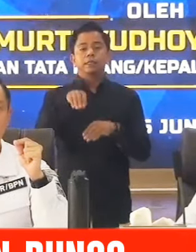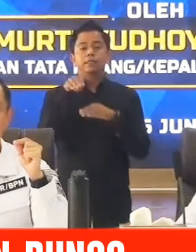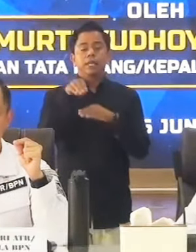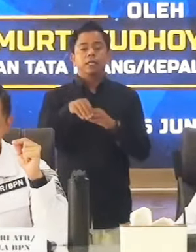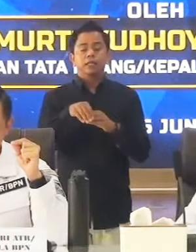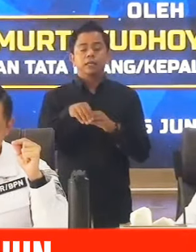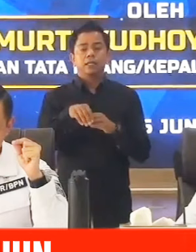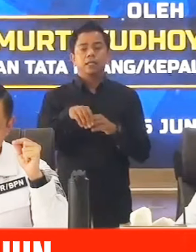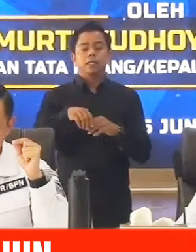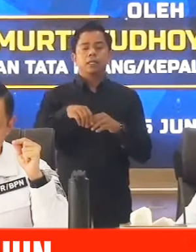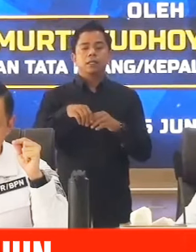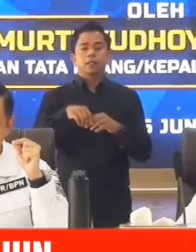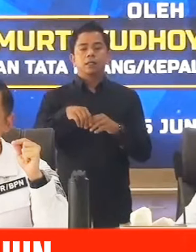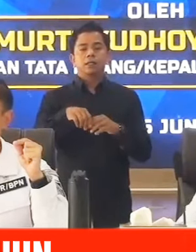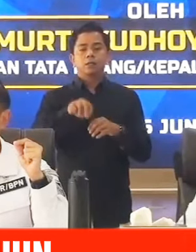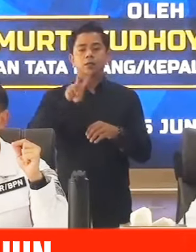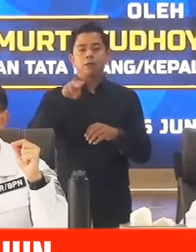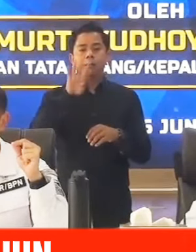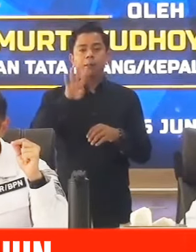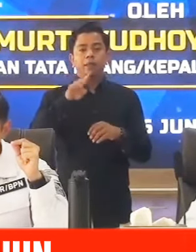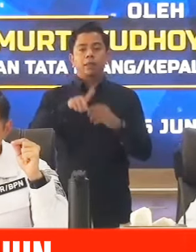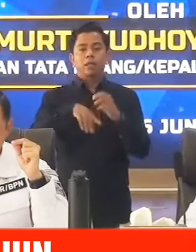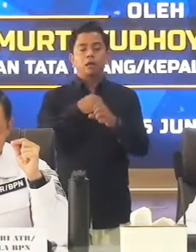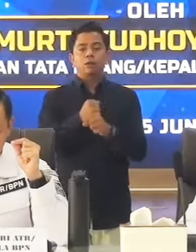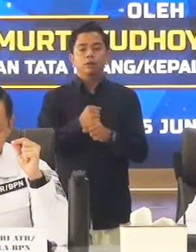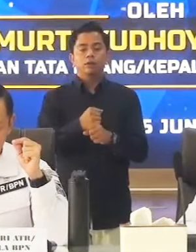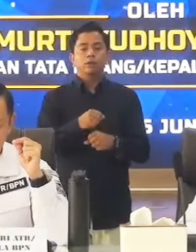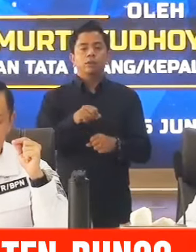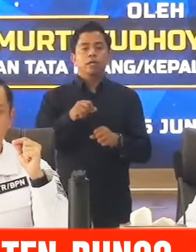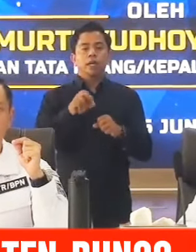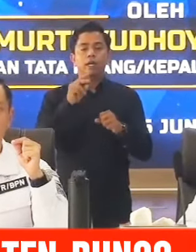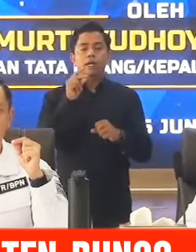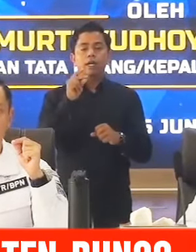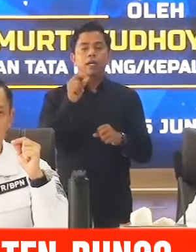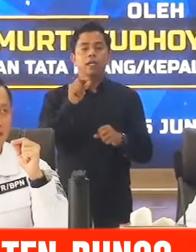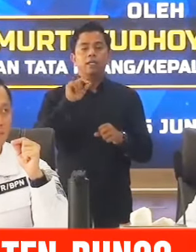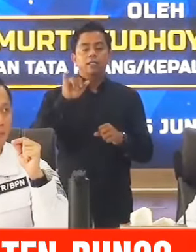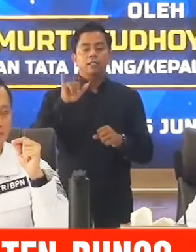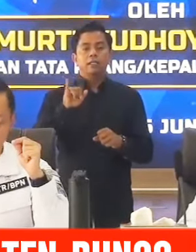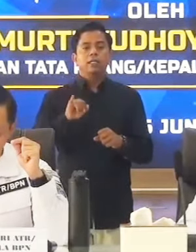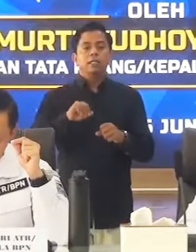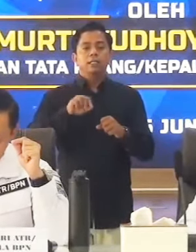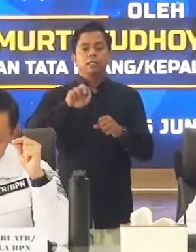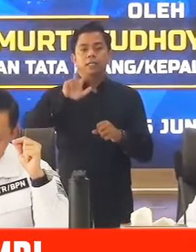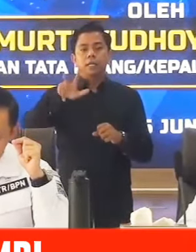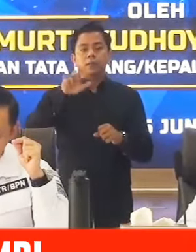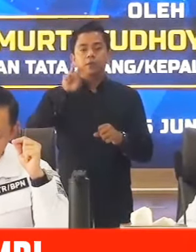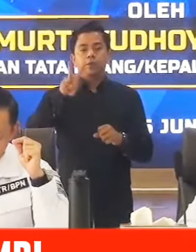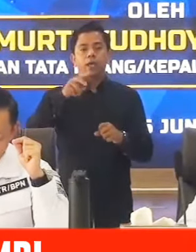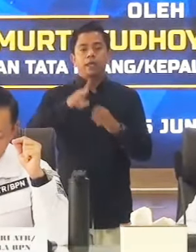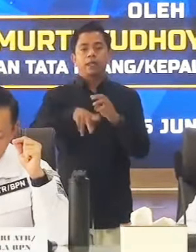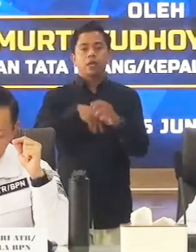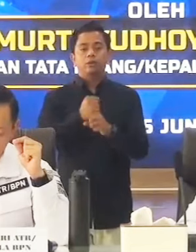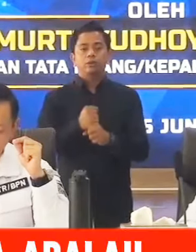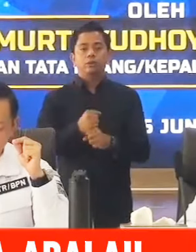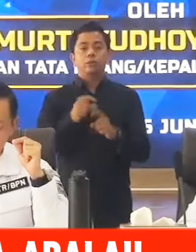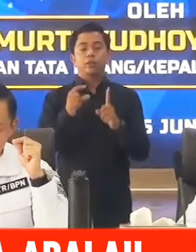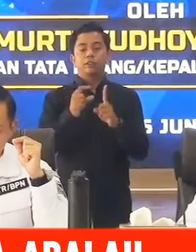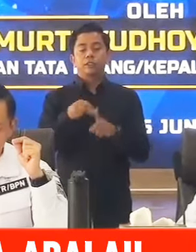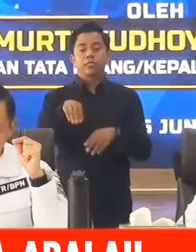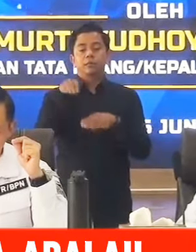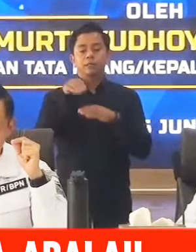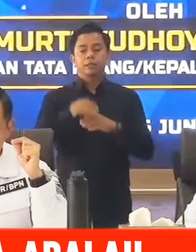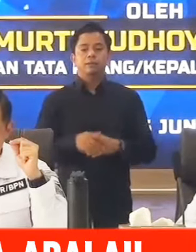Kabupaten Bungo, dan RY, 32 tahun, juga warga Kabupaten Bungo, Provinsi Jambi.